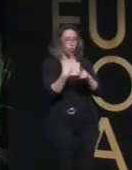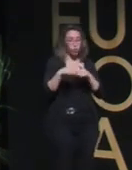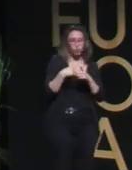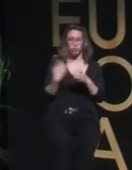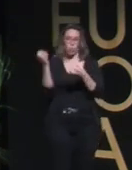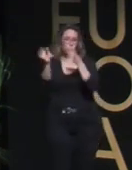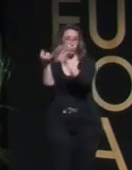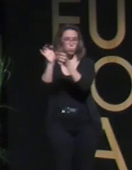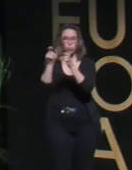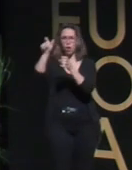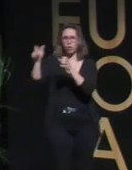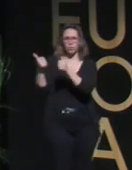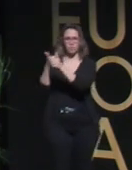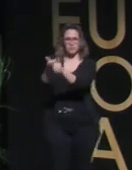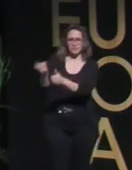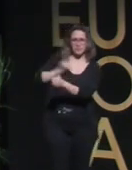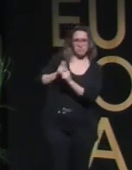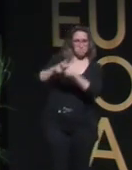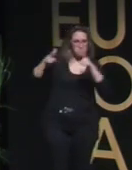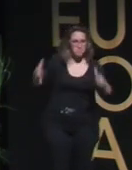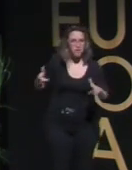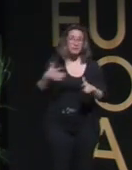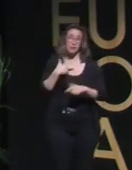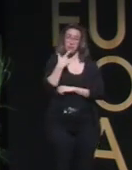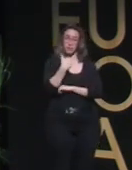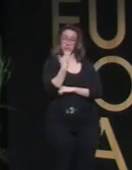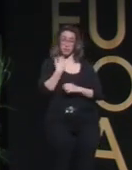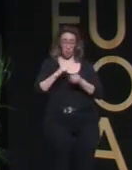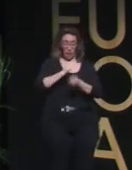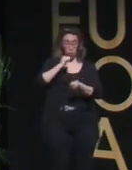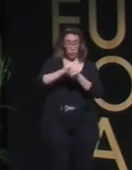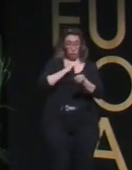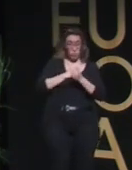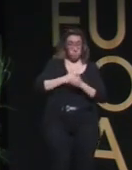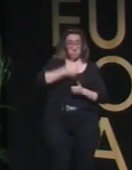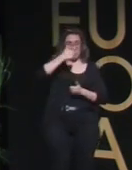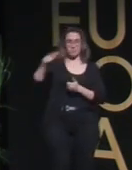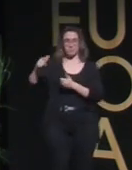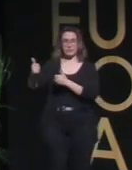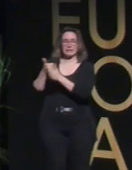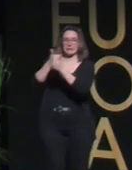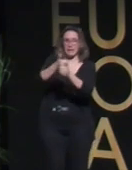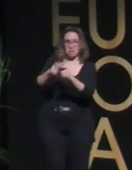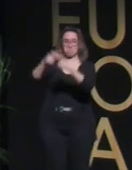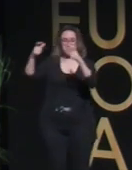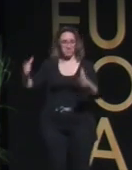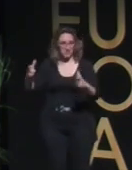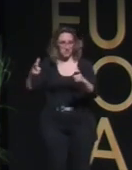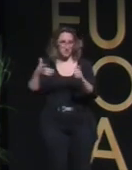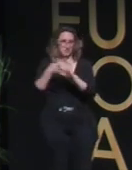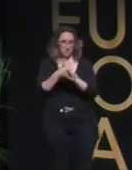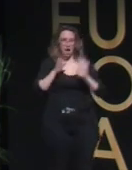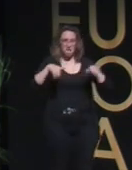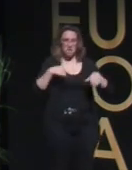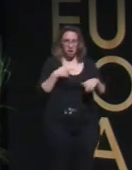repente tengo un montón de gente que me sigue. He aprendido que me siguen en función del daño que me hago. Porque cuanto más daño me hago, más atractivo es a lo que me